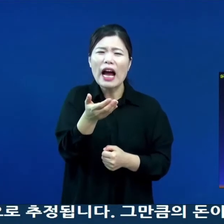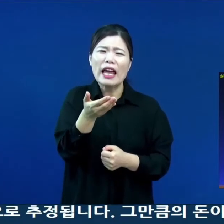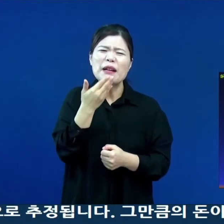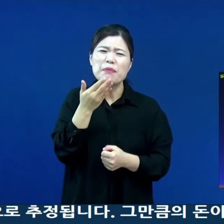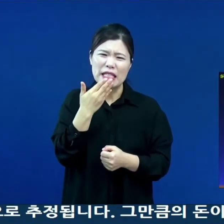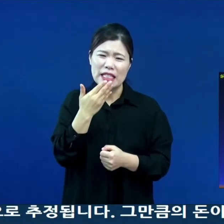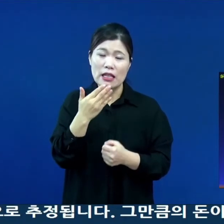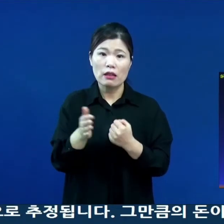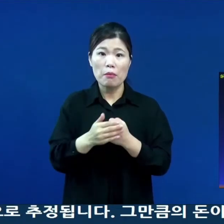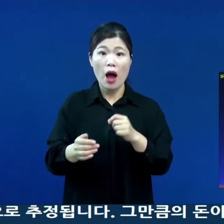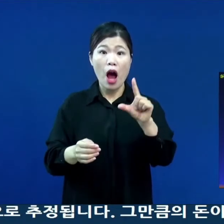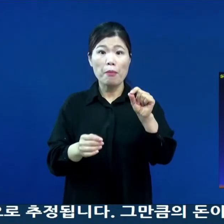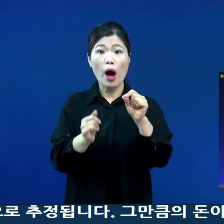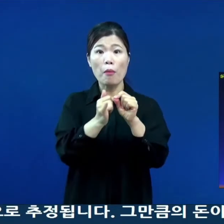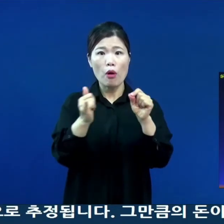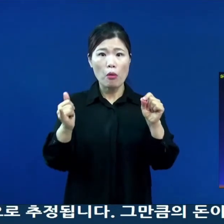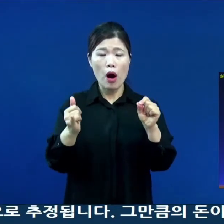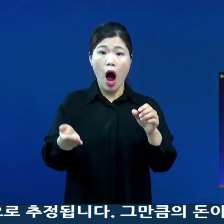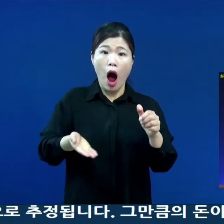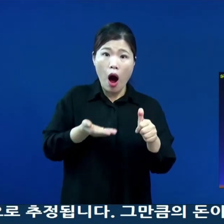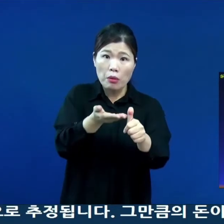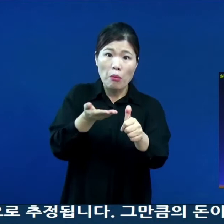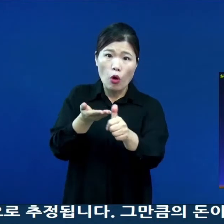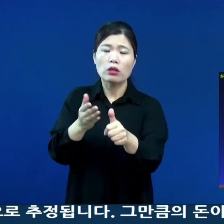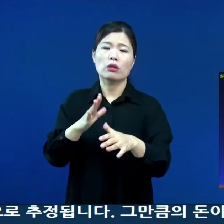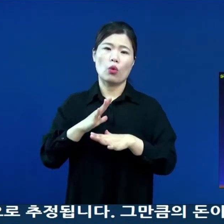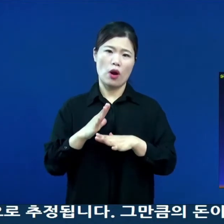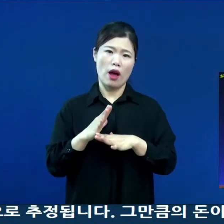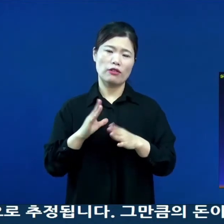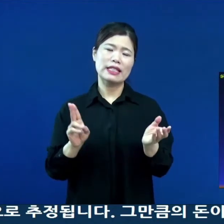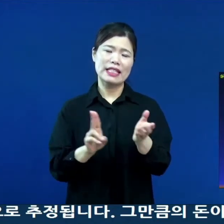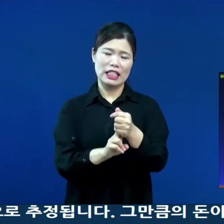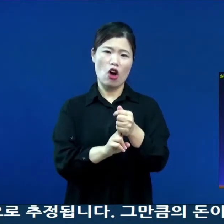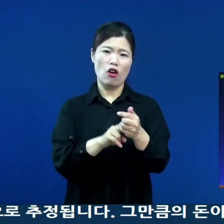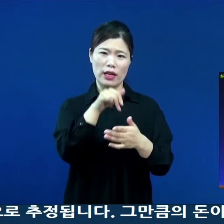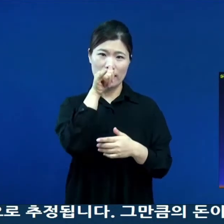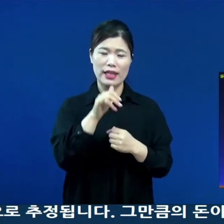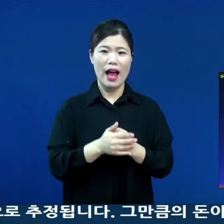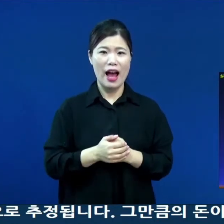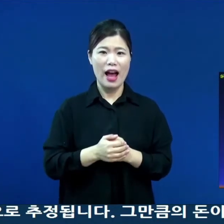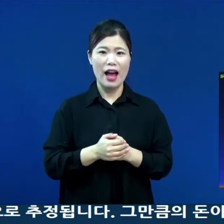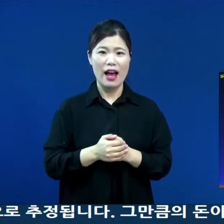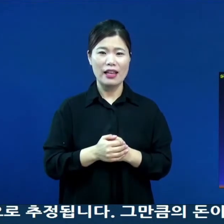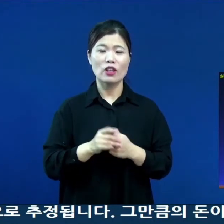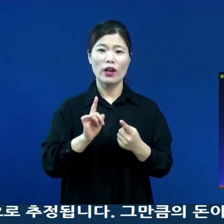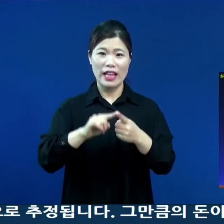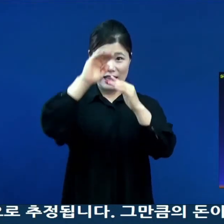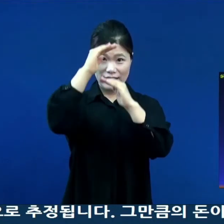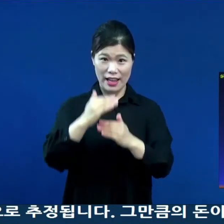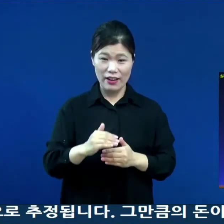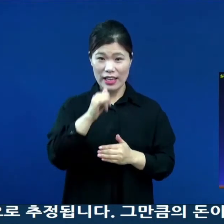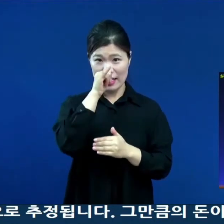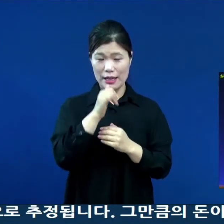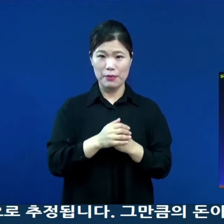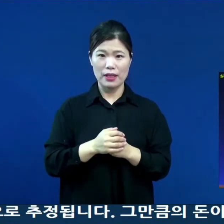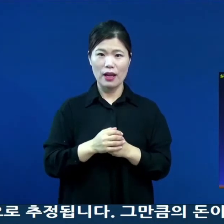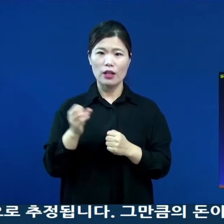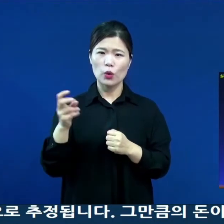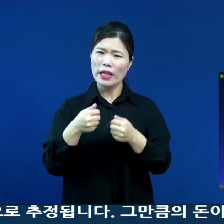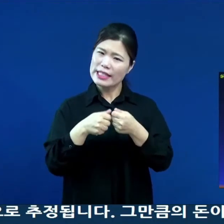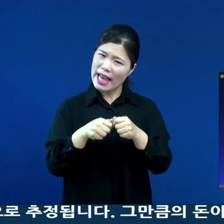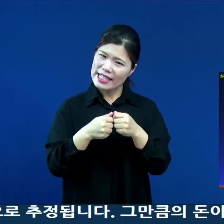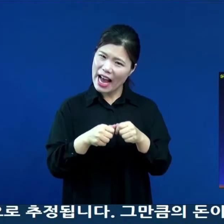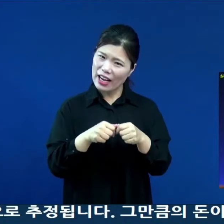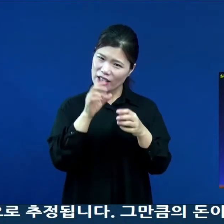만여 명을 먹이는 이 놀라운 기적을 일으키셨다. 이게 줄거리고요. 다른 세세한